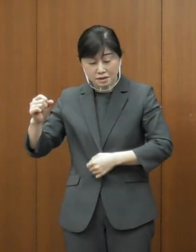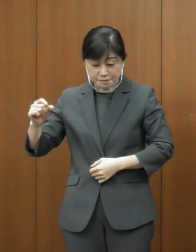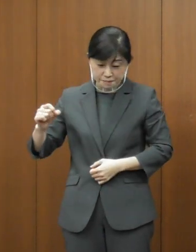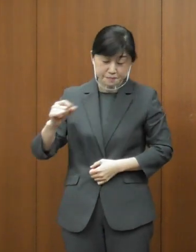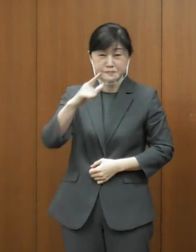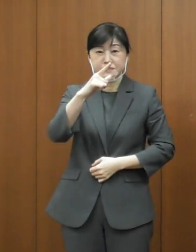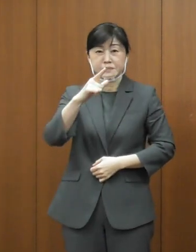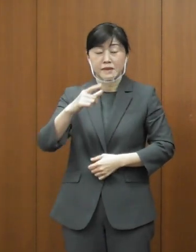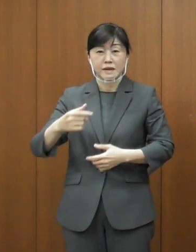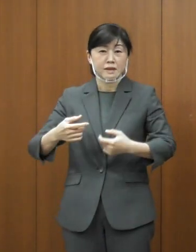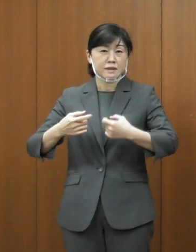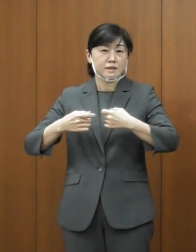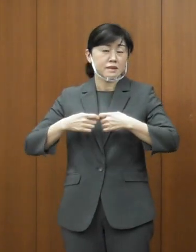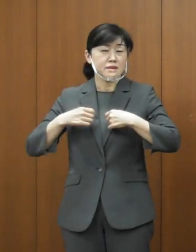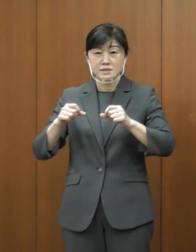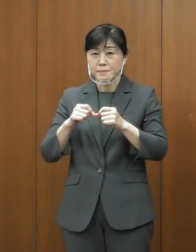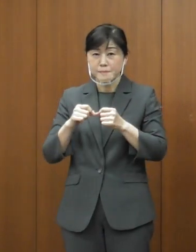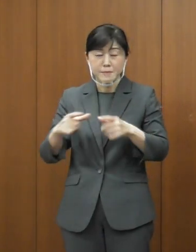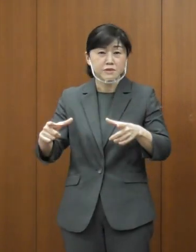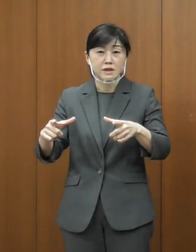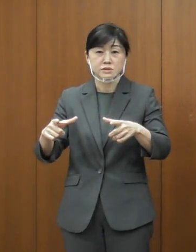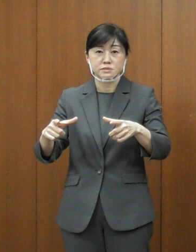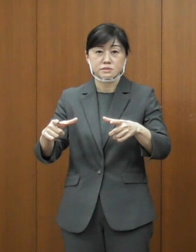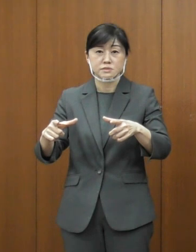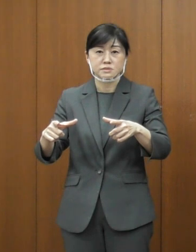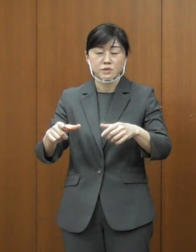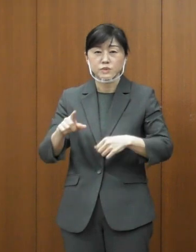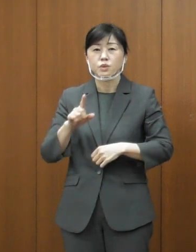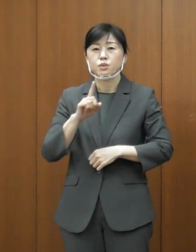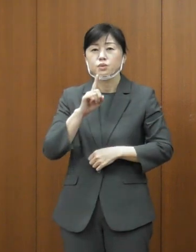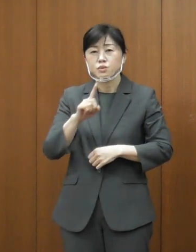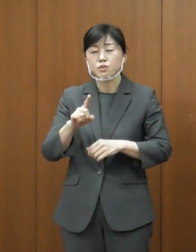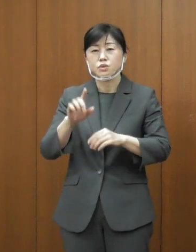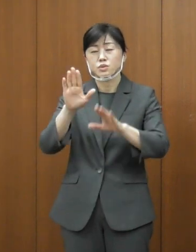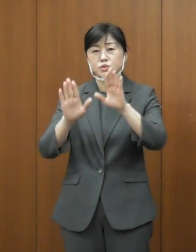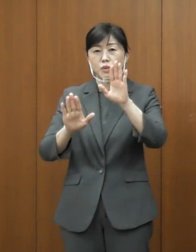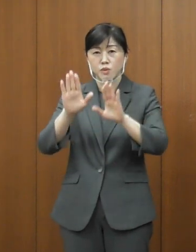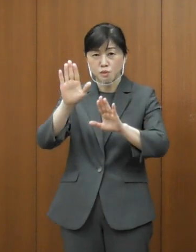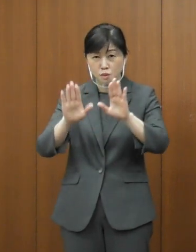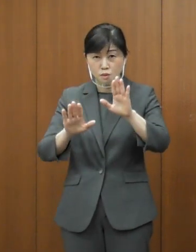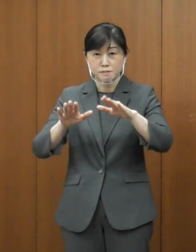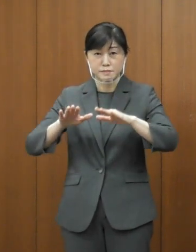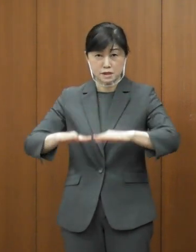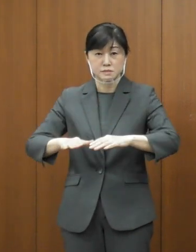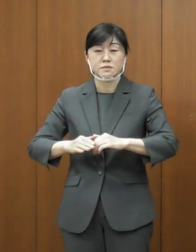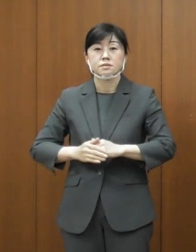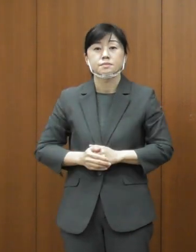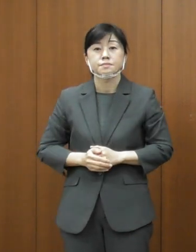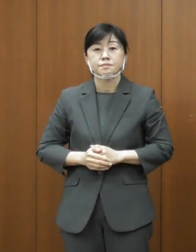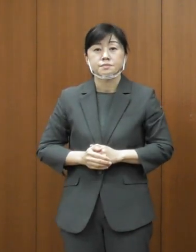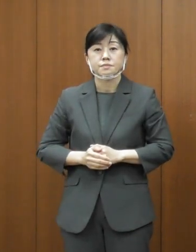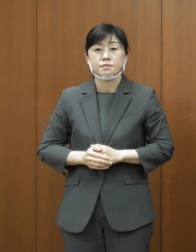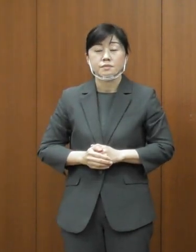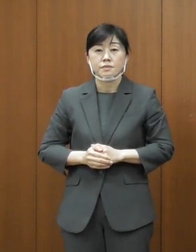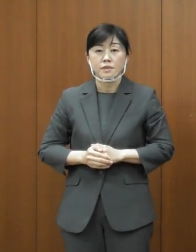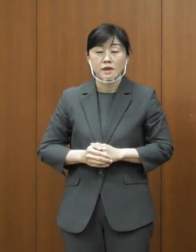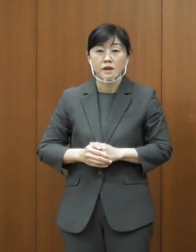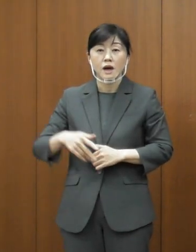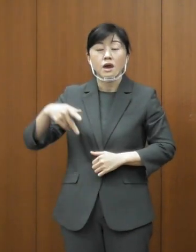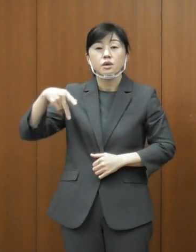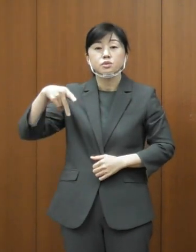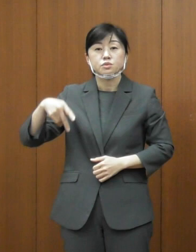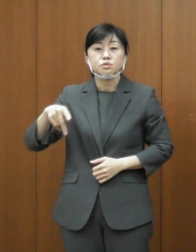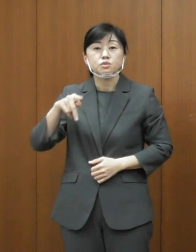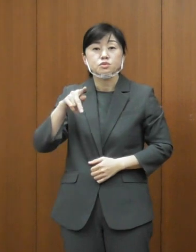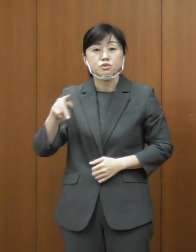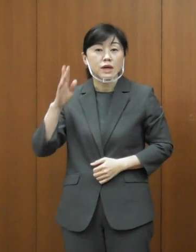発、このように呼ばざるを得ない段階に入りました。菅首相は1